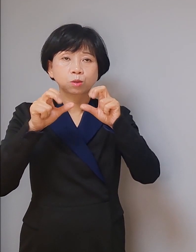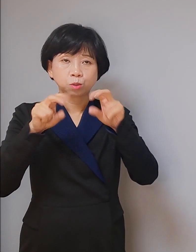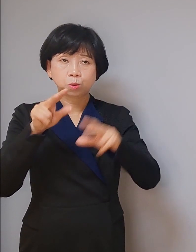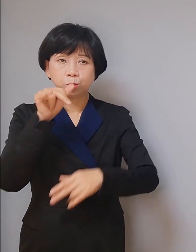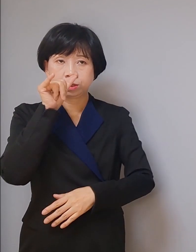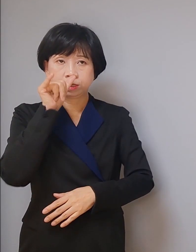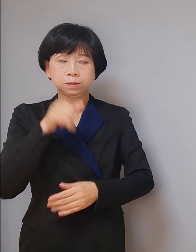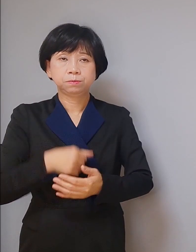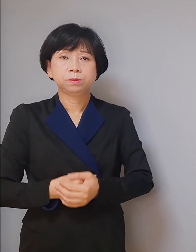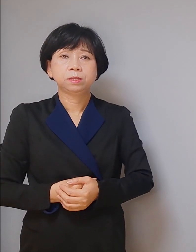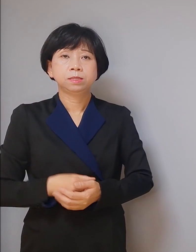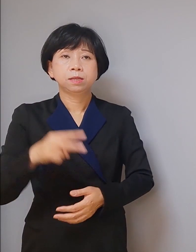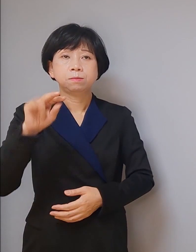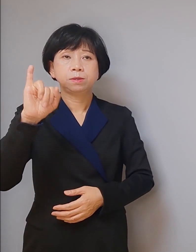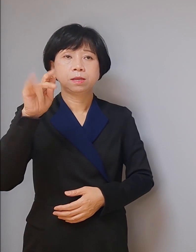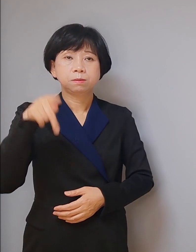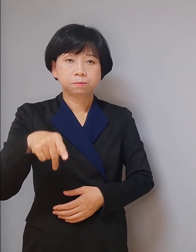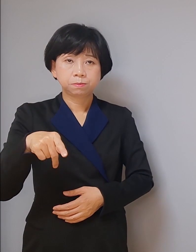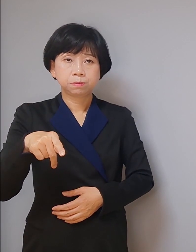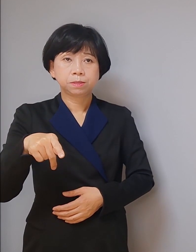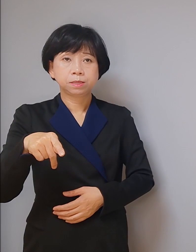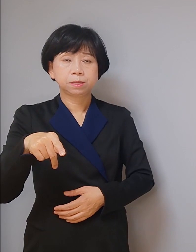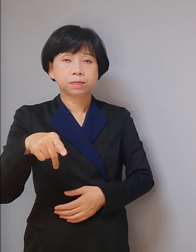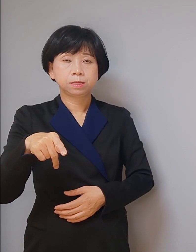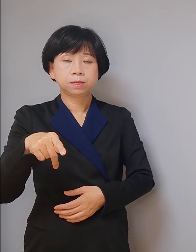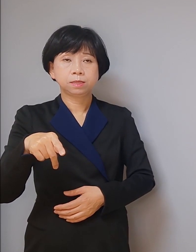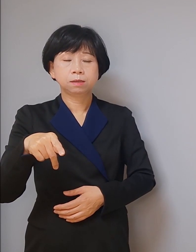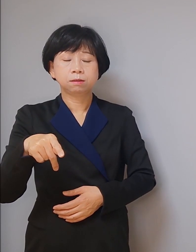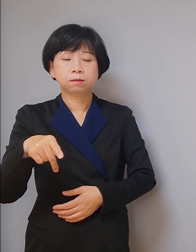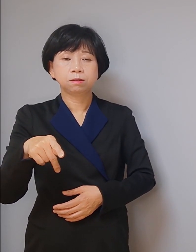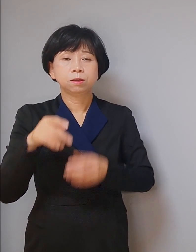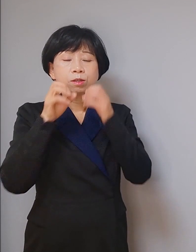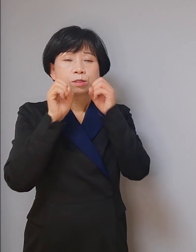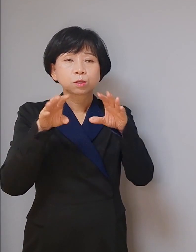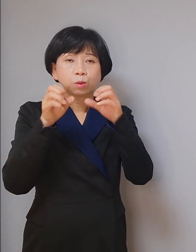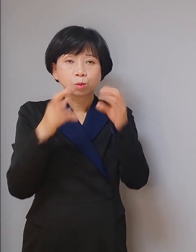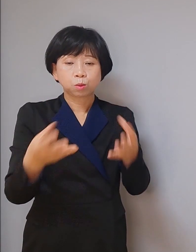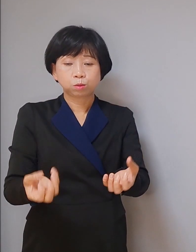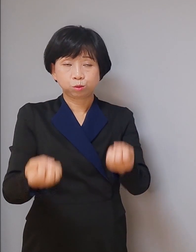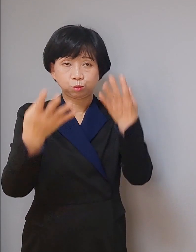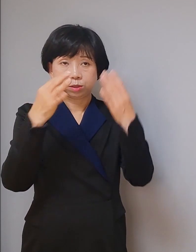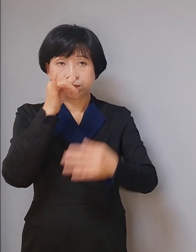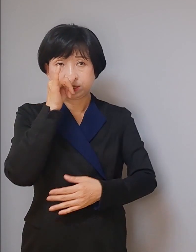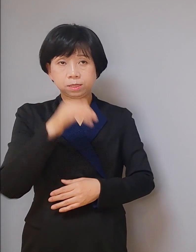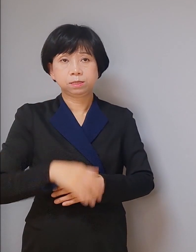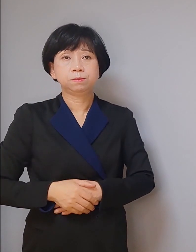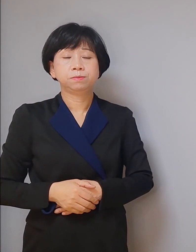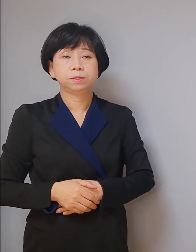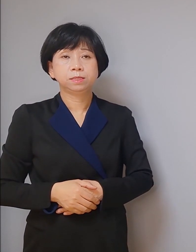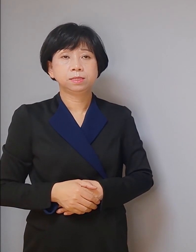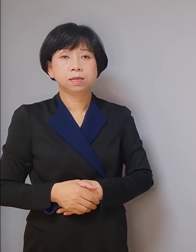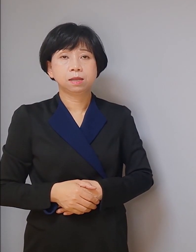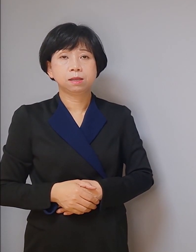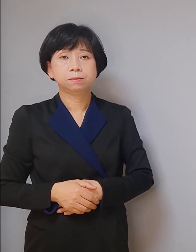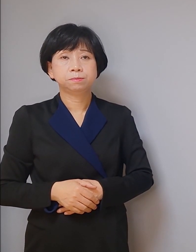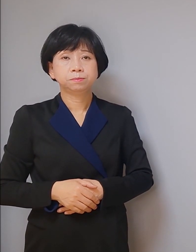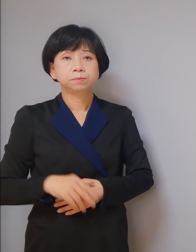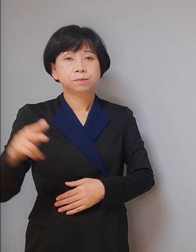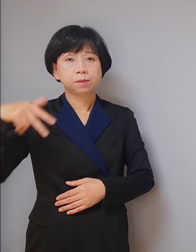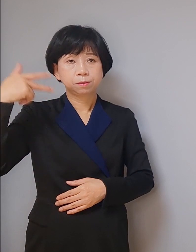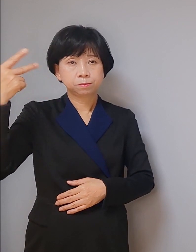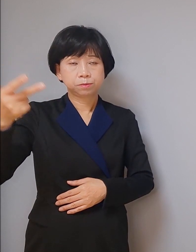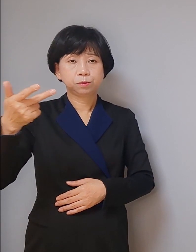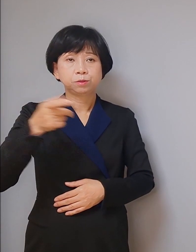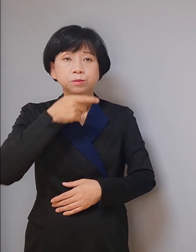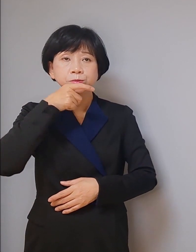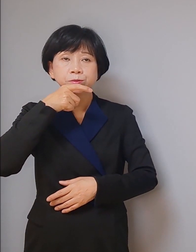합니다. 다음 주 오후 예배는 드림 예배로 드립니다. 입교자와 세례자 교육은 26일 일부 예배 후에 있습니다. 오늘